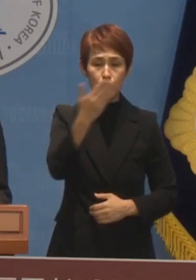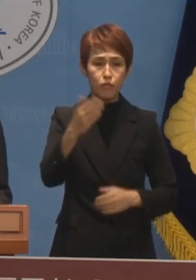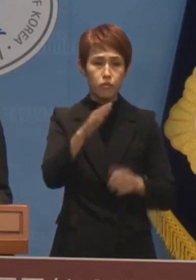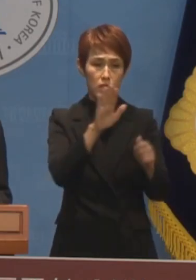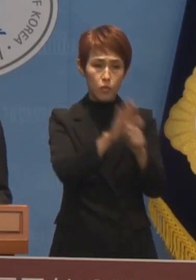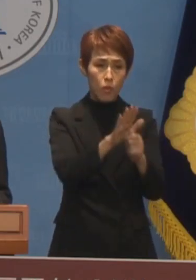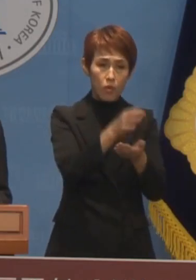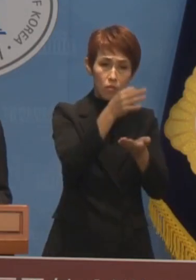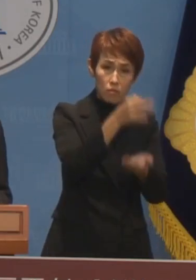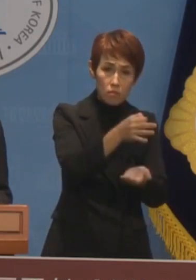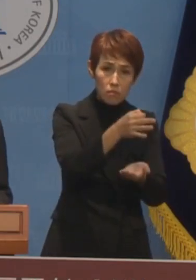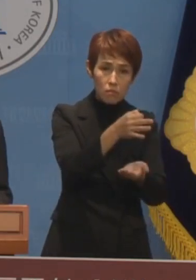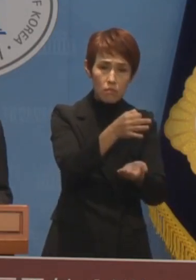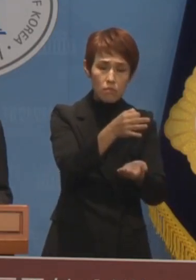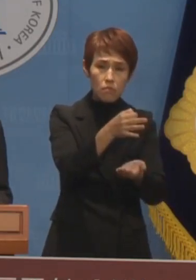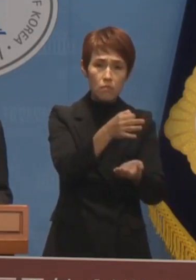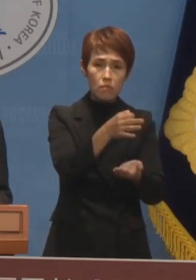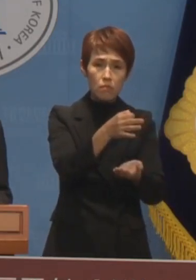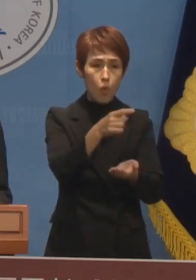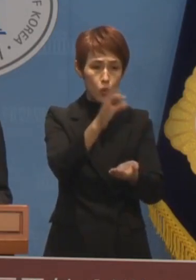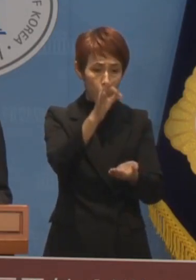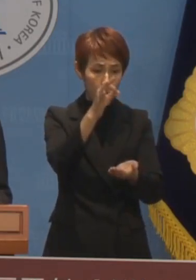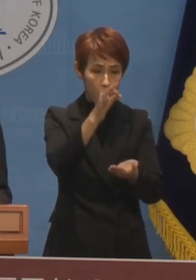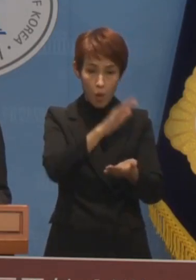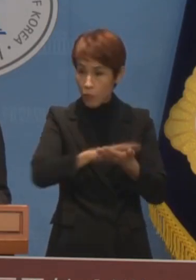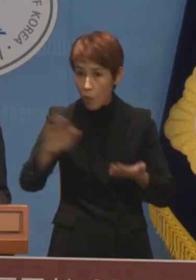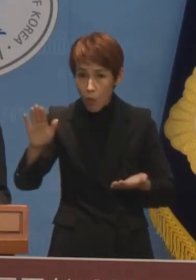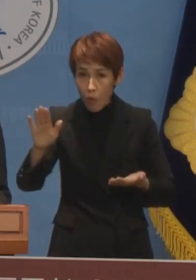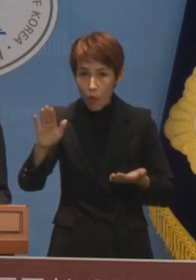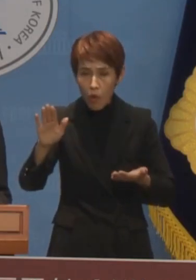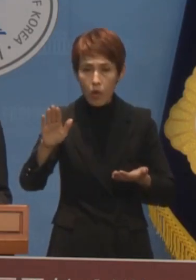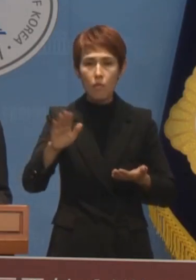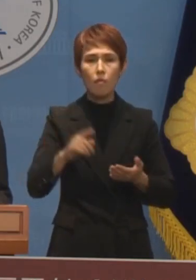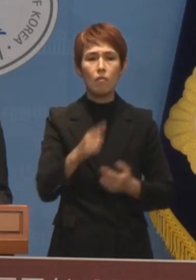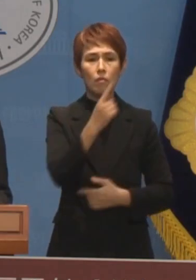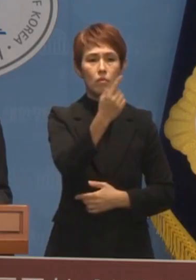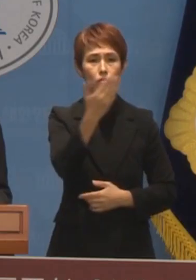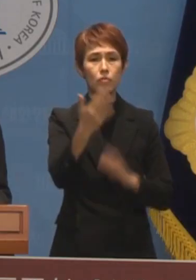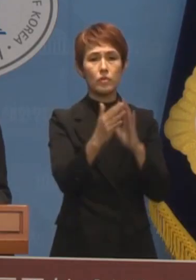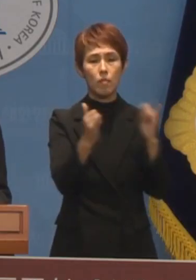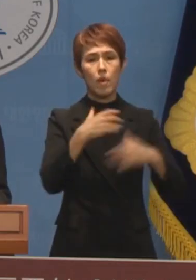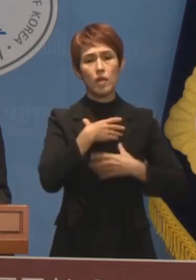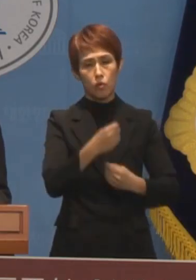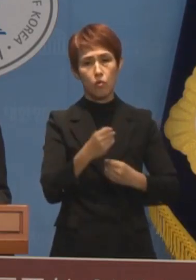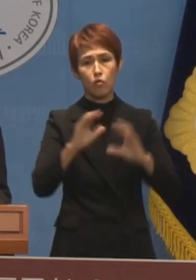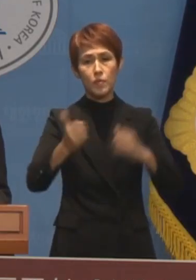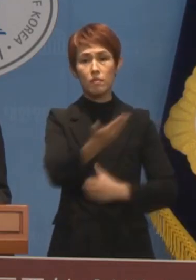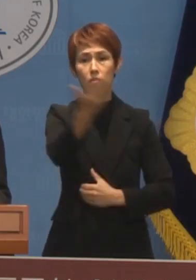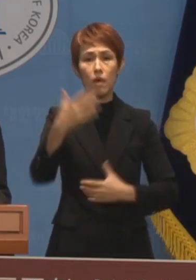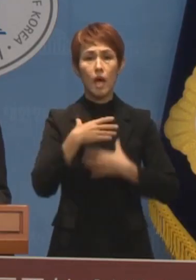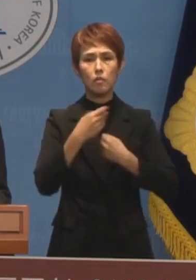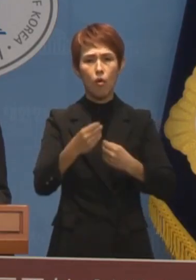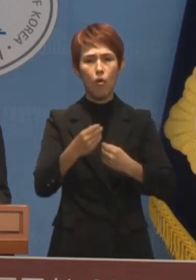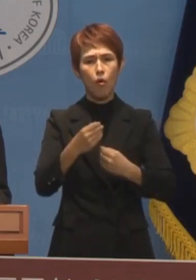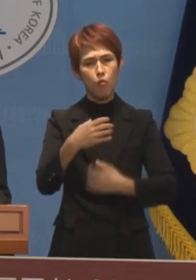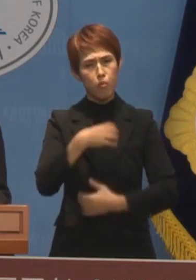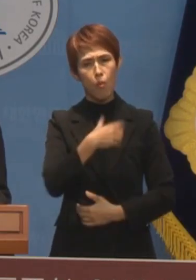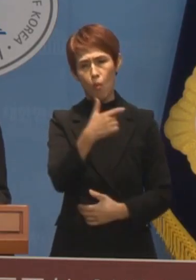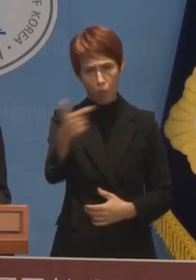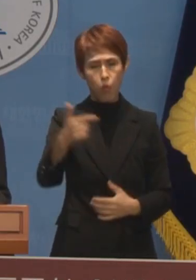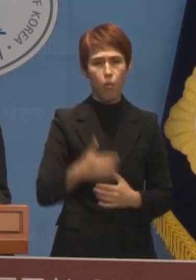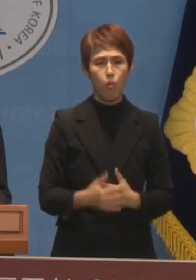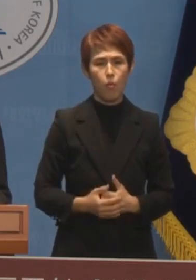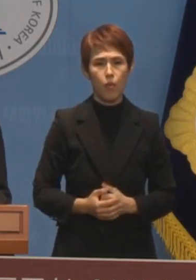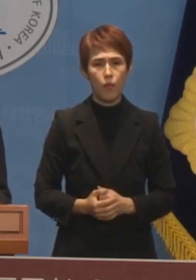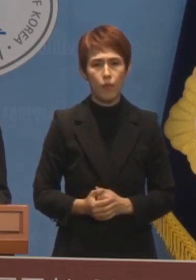안전교부세라는 안정적 재원이 없어진다면 소방관의 안전과 국민의 안전에 큰 위협이 놓일